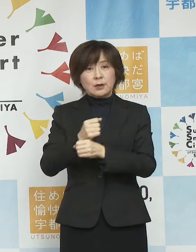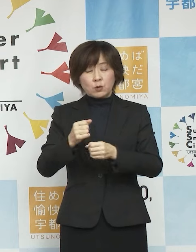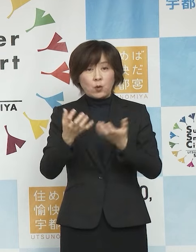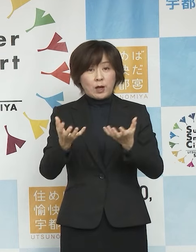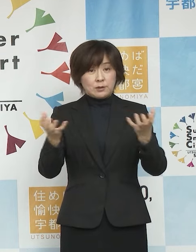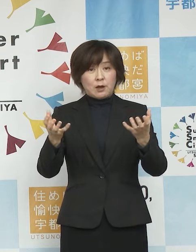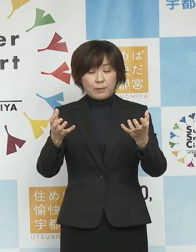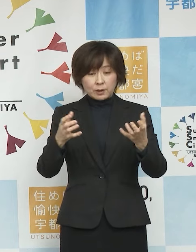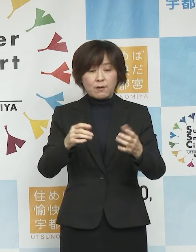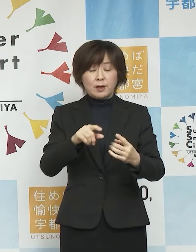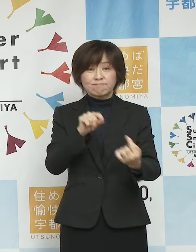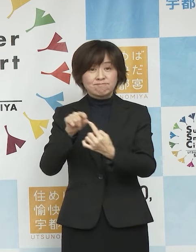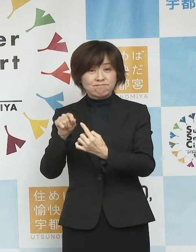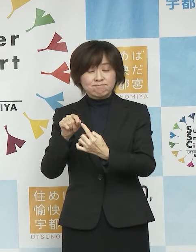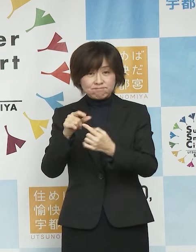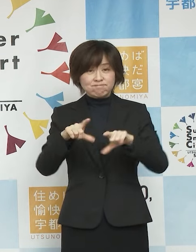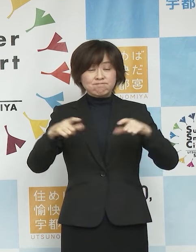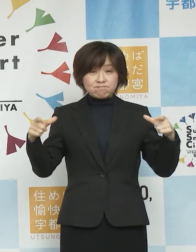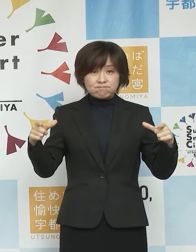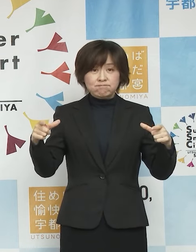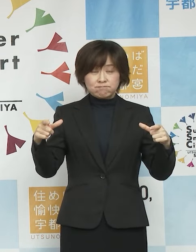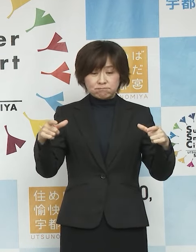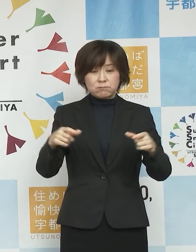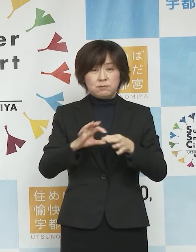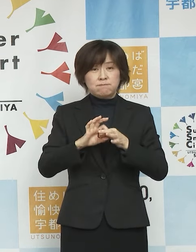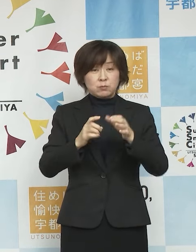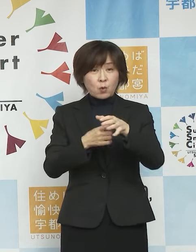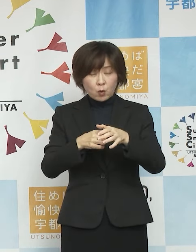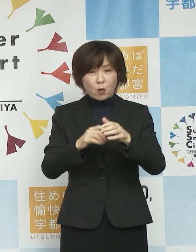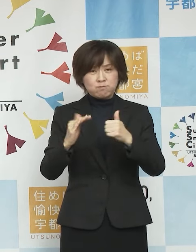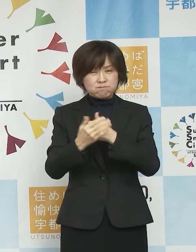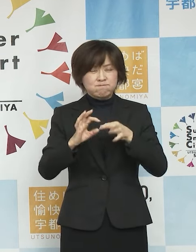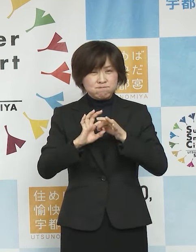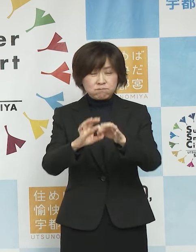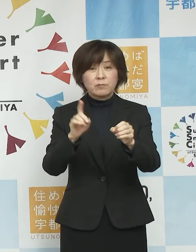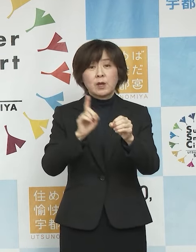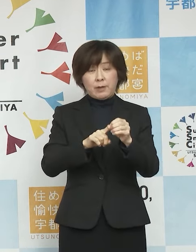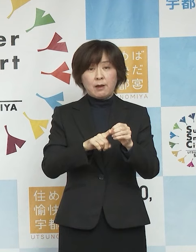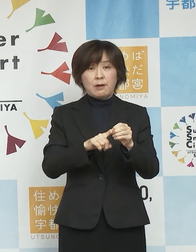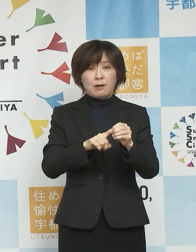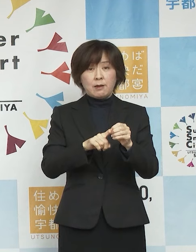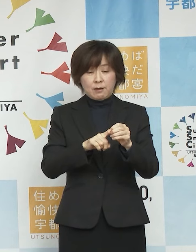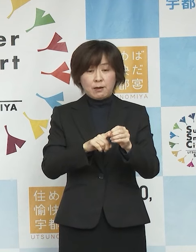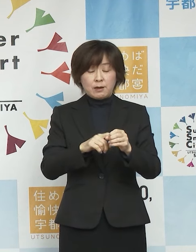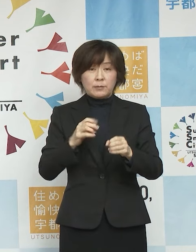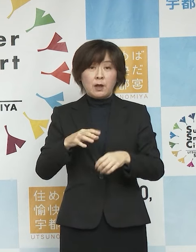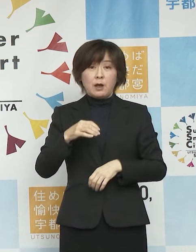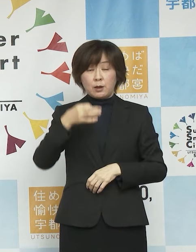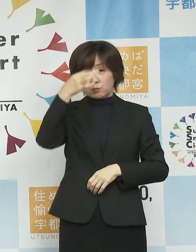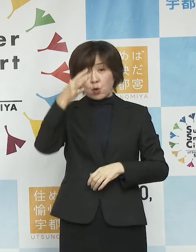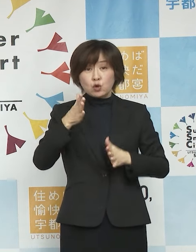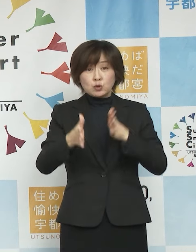の創出、持続可能で力強い農業王国宇都宮を実現するとともに、プロスポーツチーム